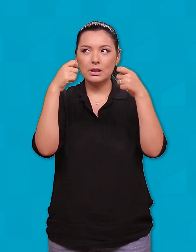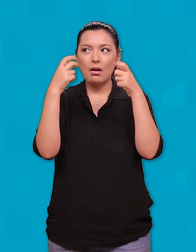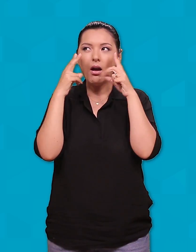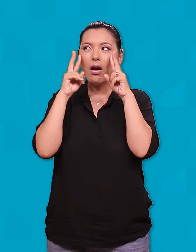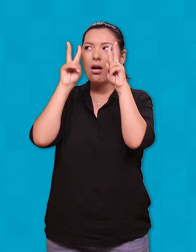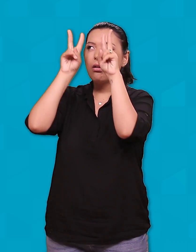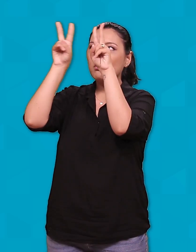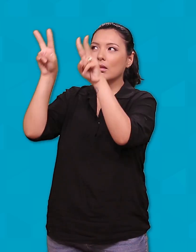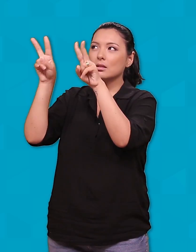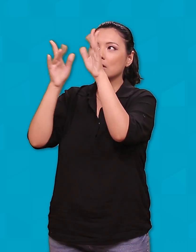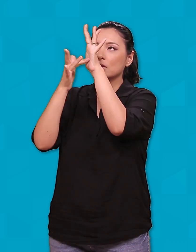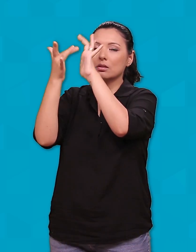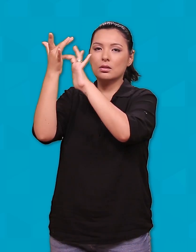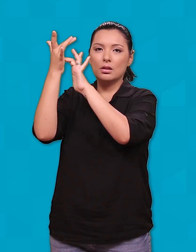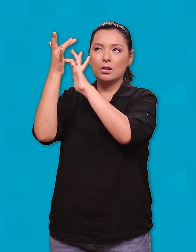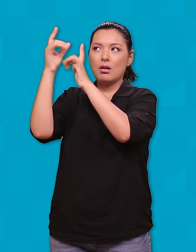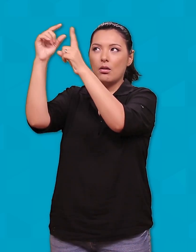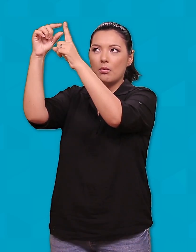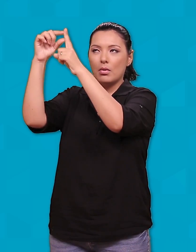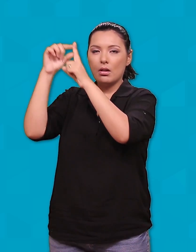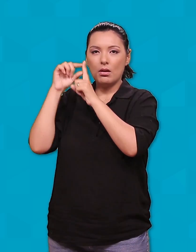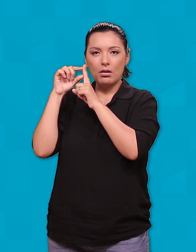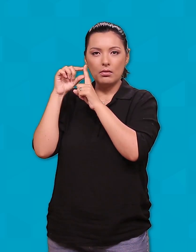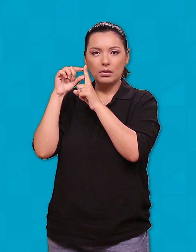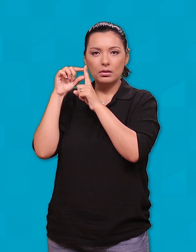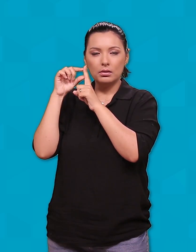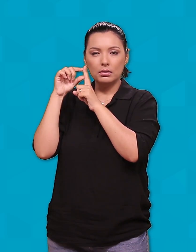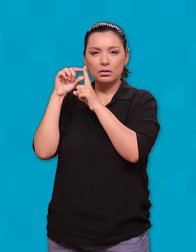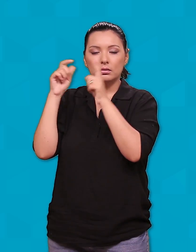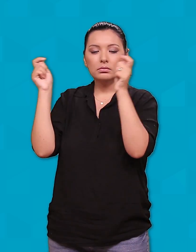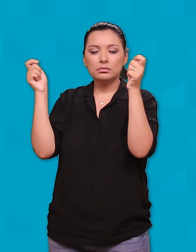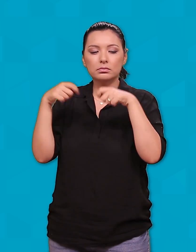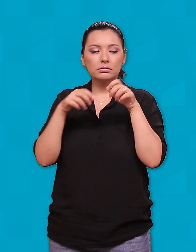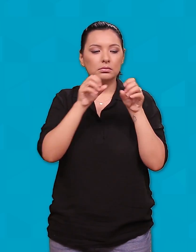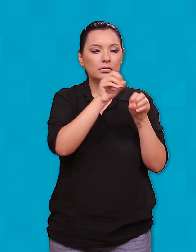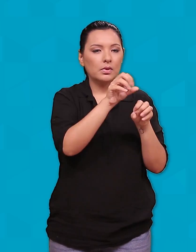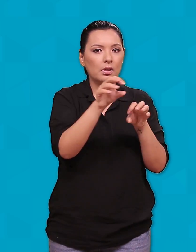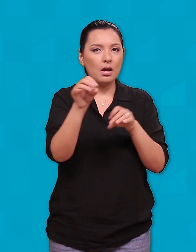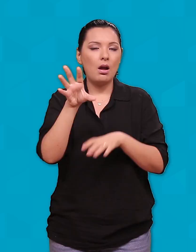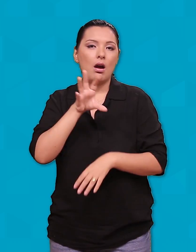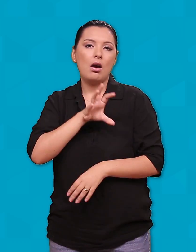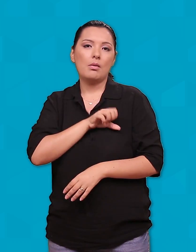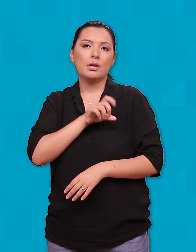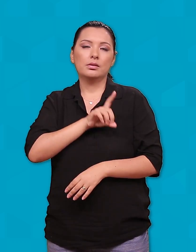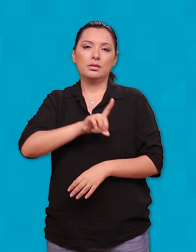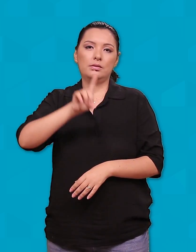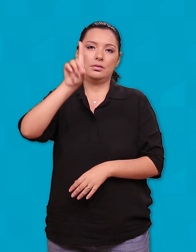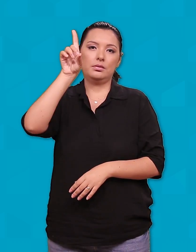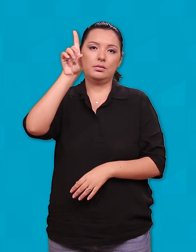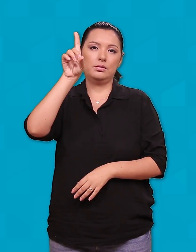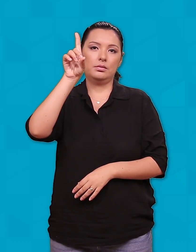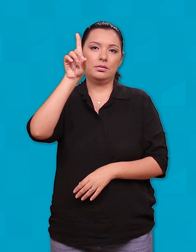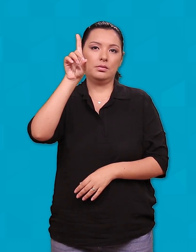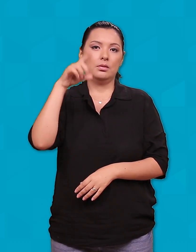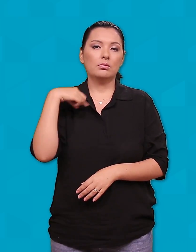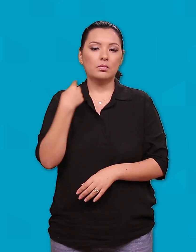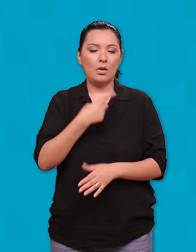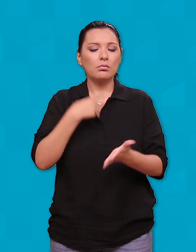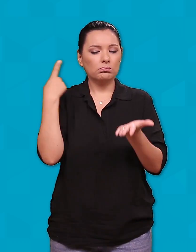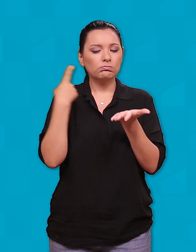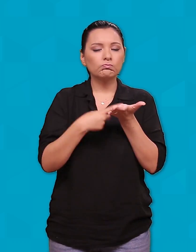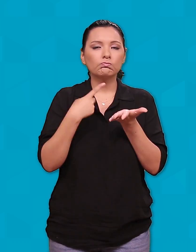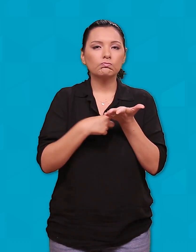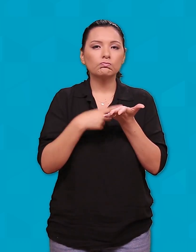Jesus e que a Sua palavra nos ensine a amar aquilo que é de Deus e a nos